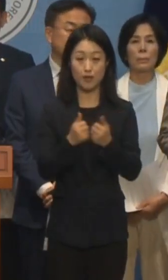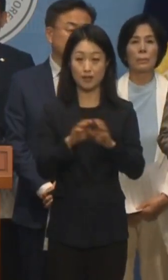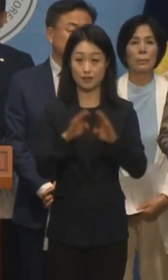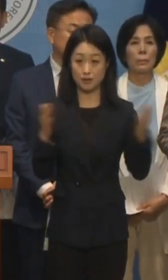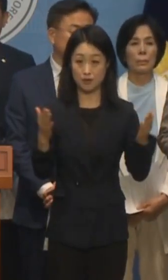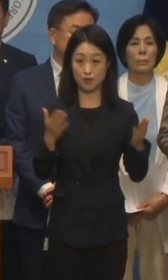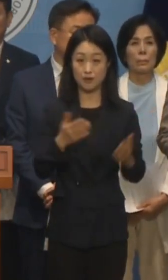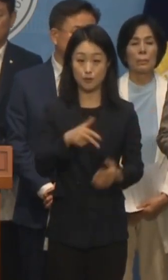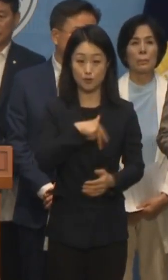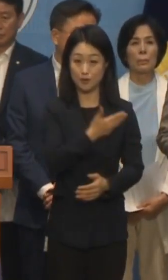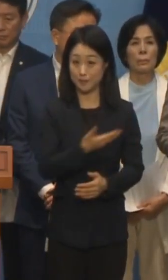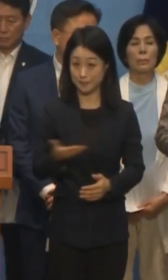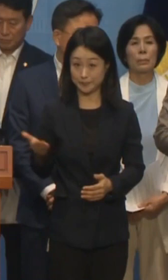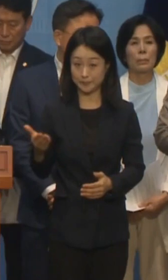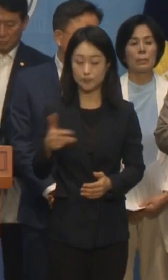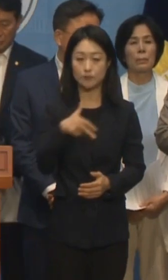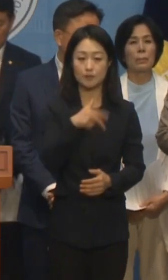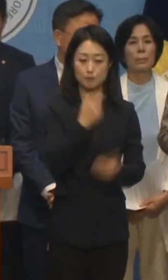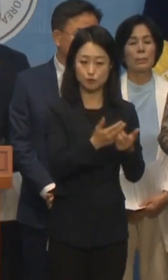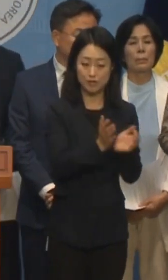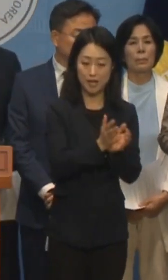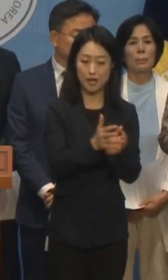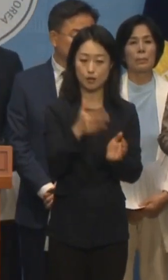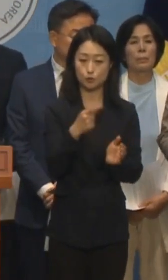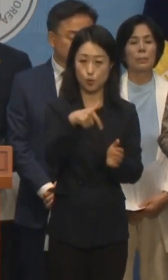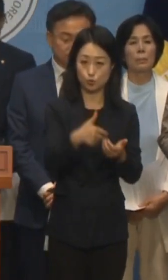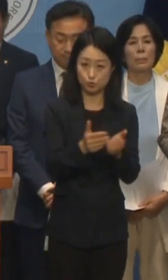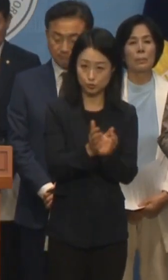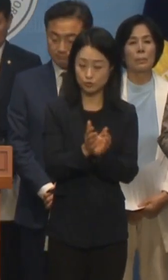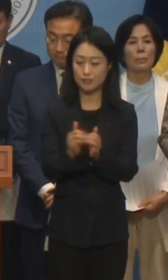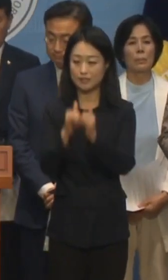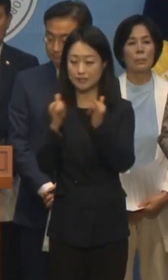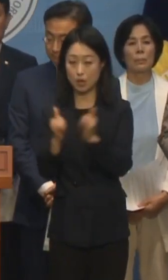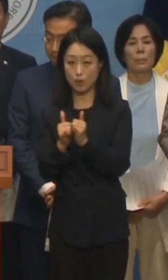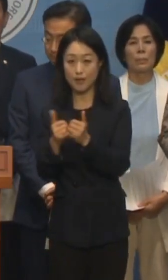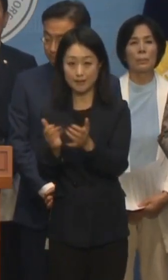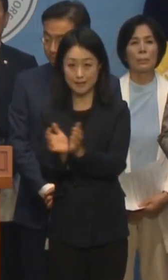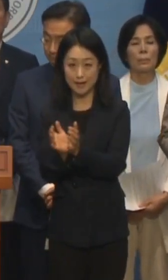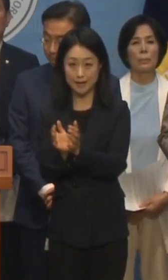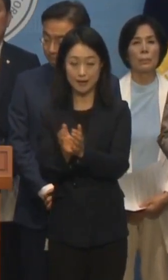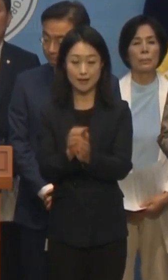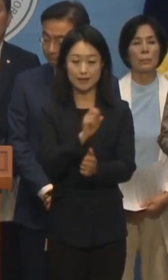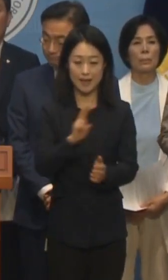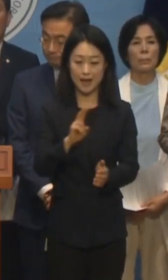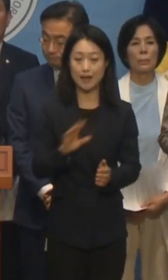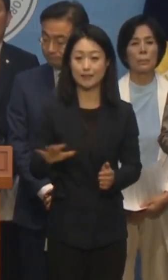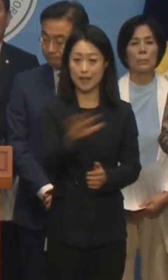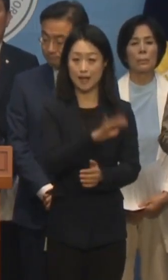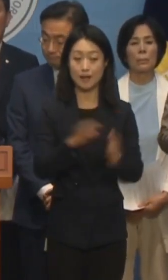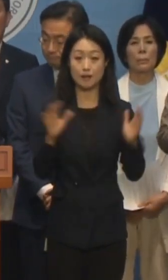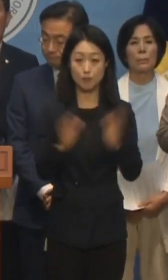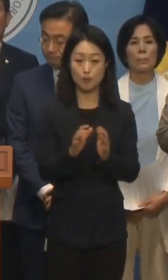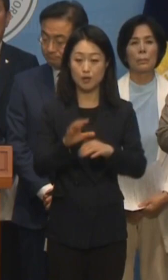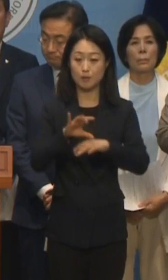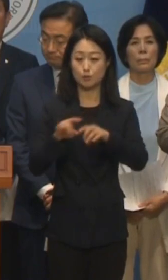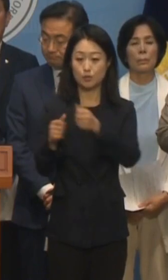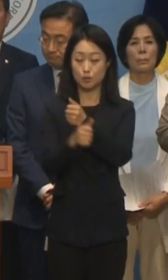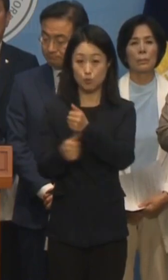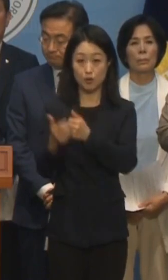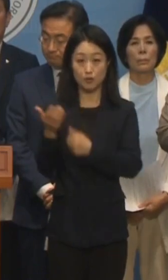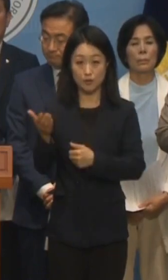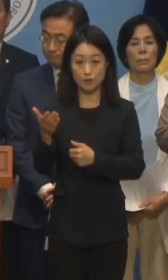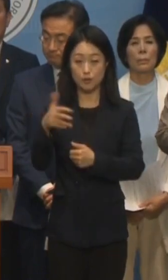더불어민주당과 조국혁신당, 사회민주당 등 야3당 의원 일동과 과방위 소속